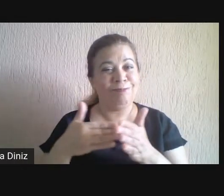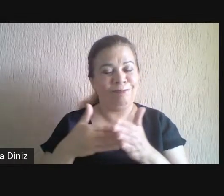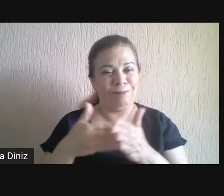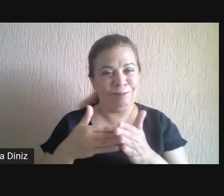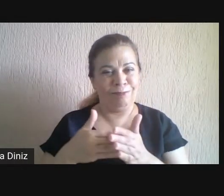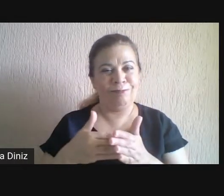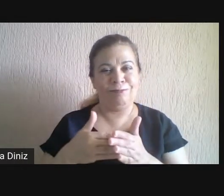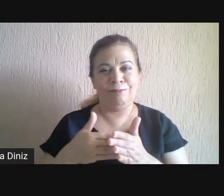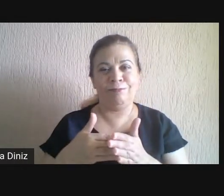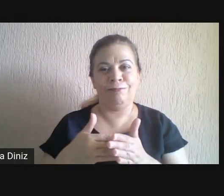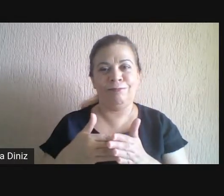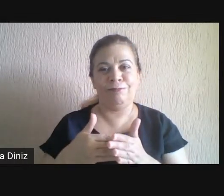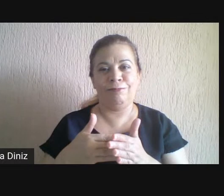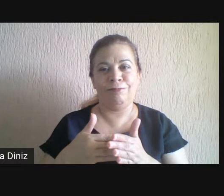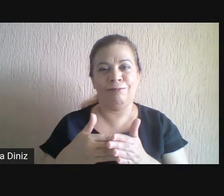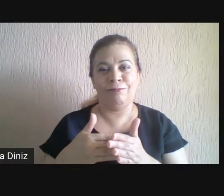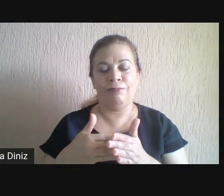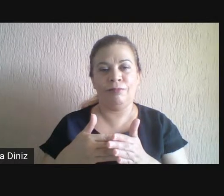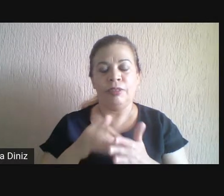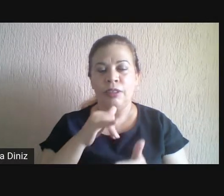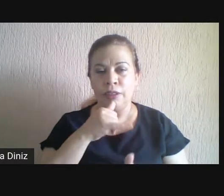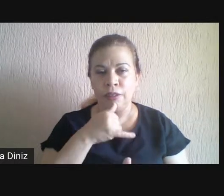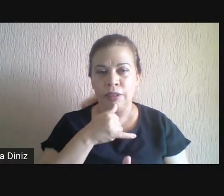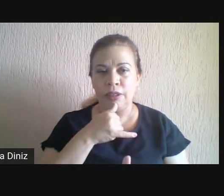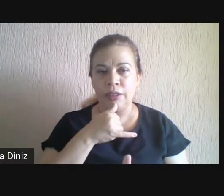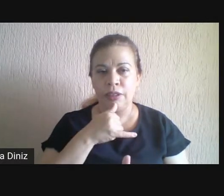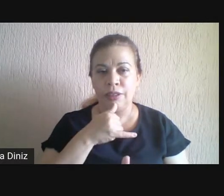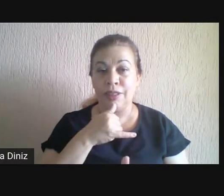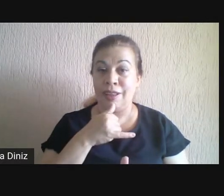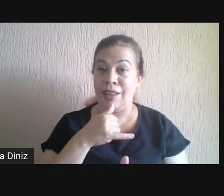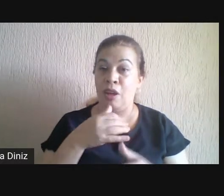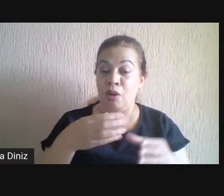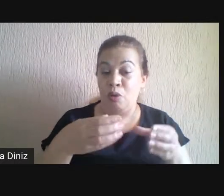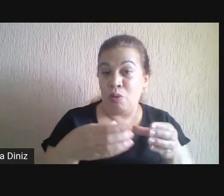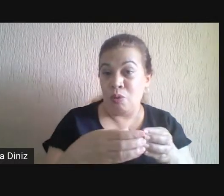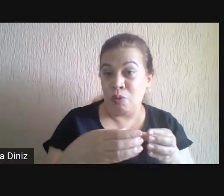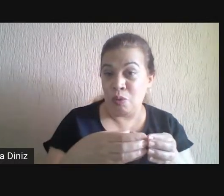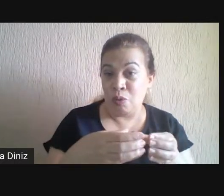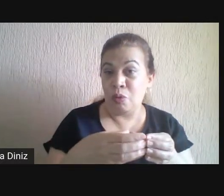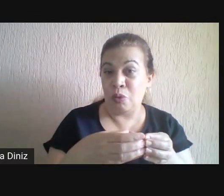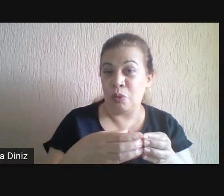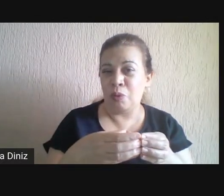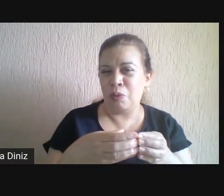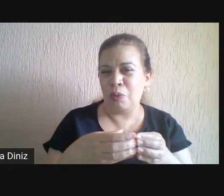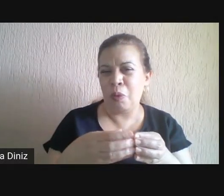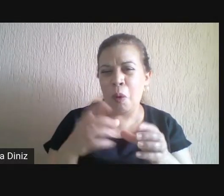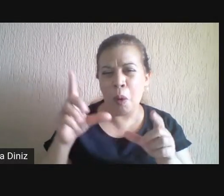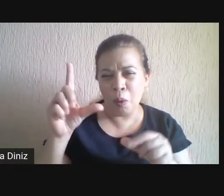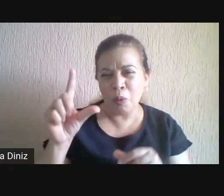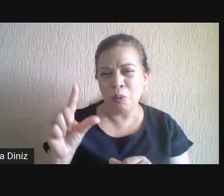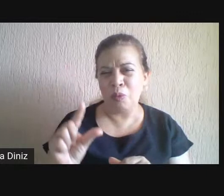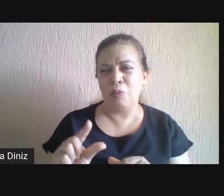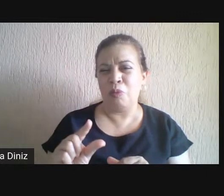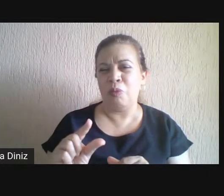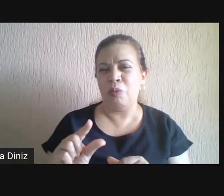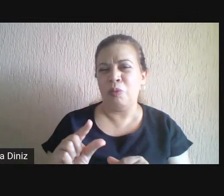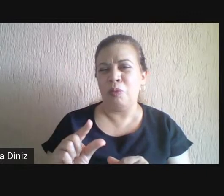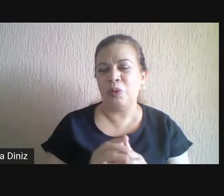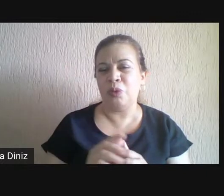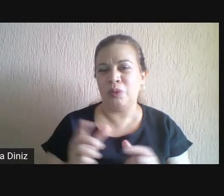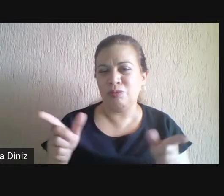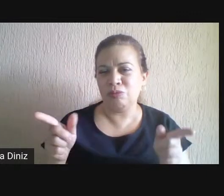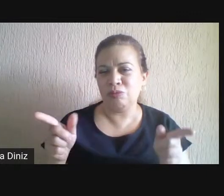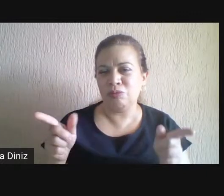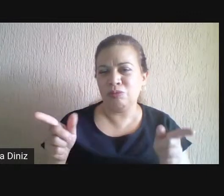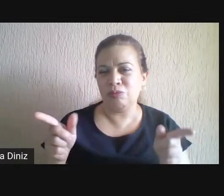intracorpore, tá? Que é uma pequena burguesia que, consciente ou inconscientemente, defende